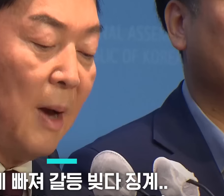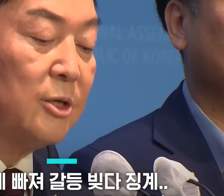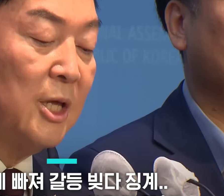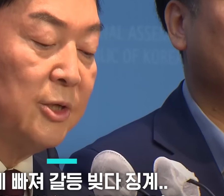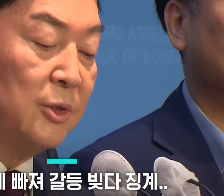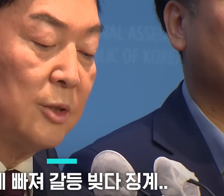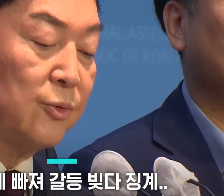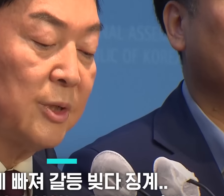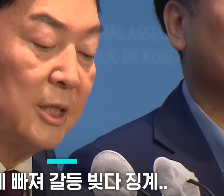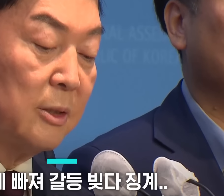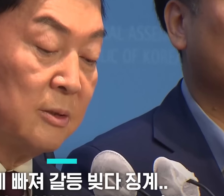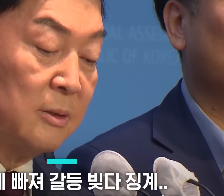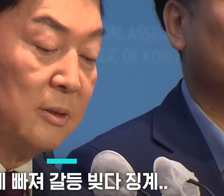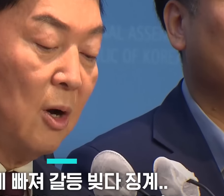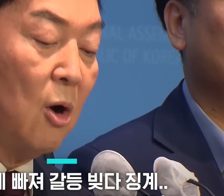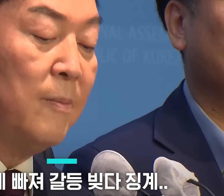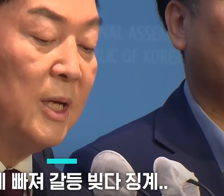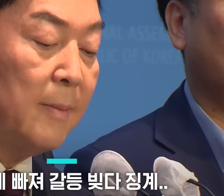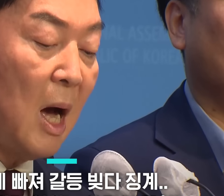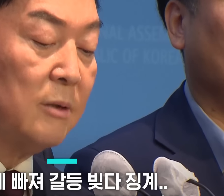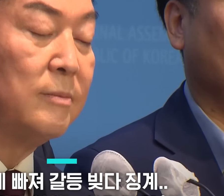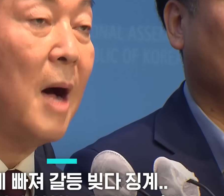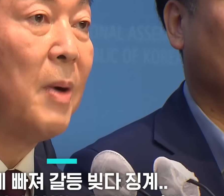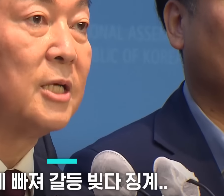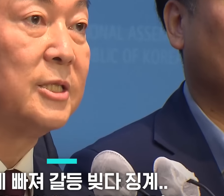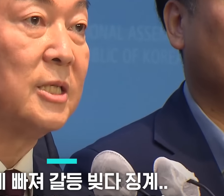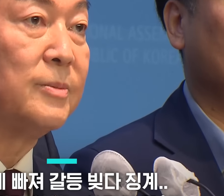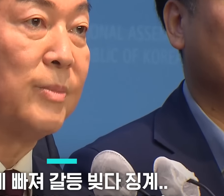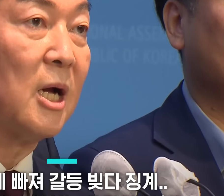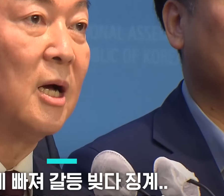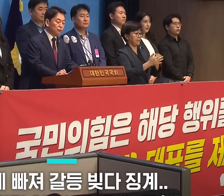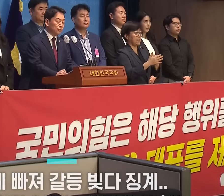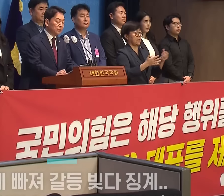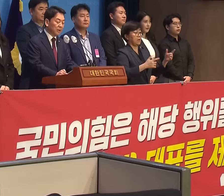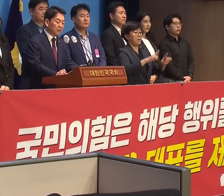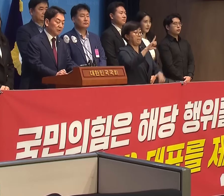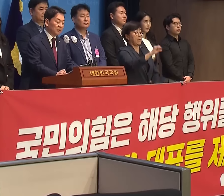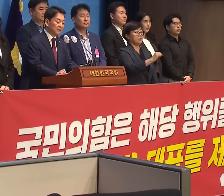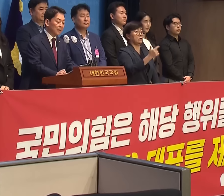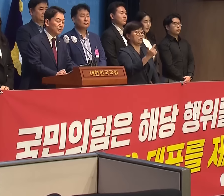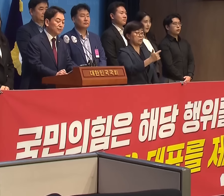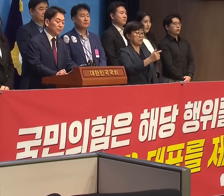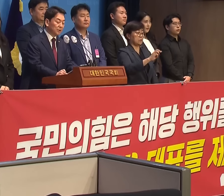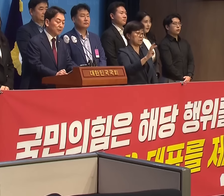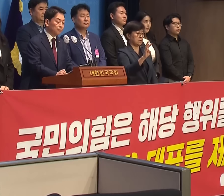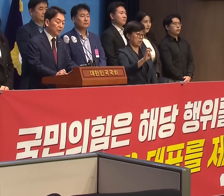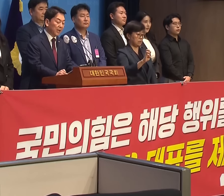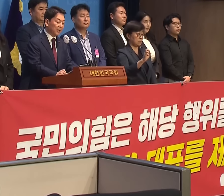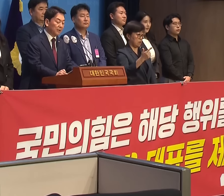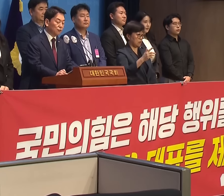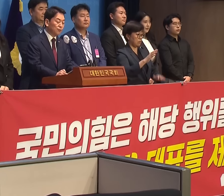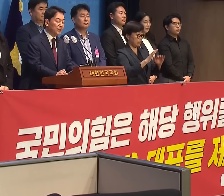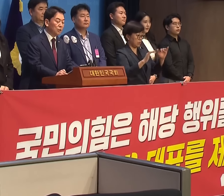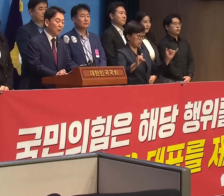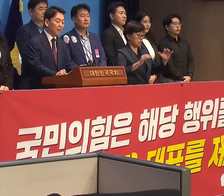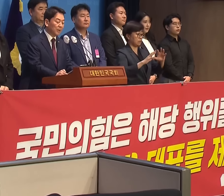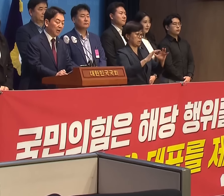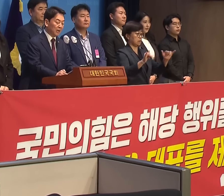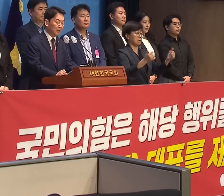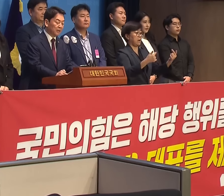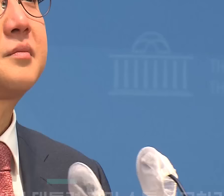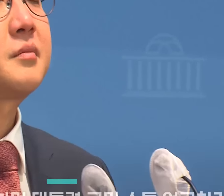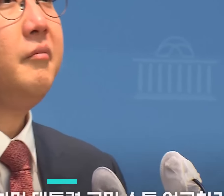징계를 당했다며 그러고도 당을 비아냥거리고 조롱하며 내부 총질만 일삼는 오만의 극치를 달리고 있다고